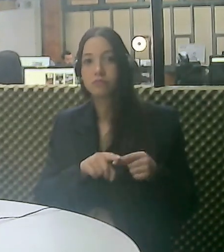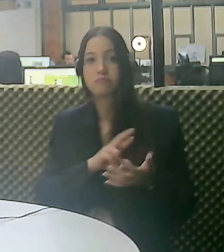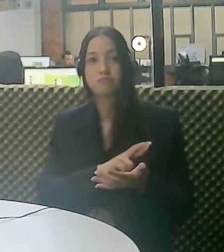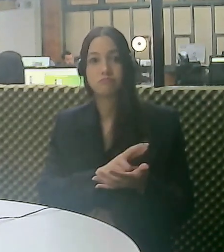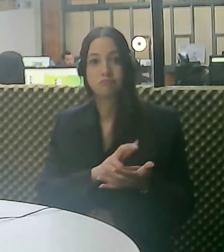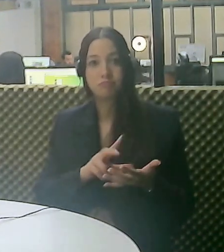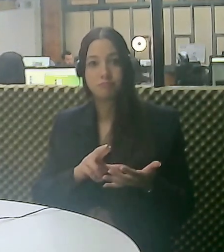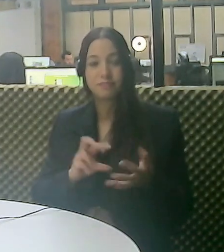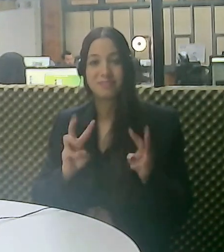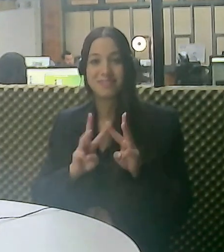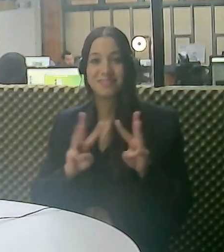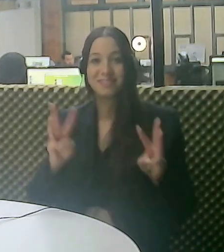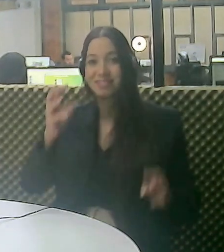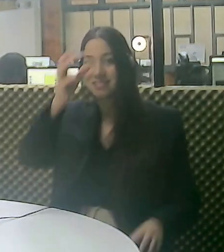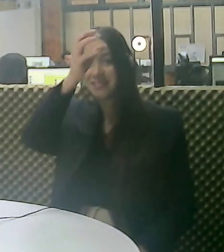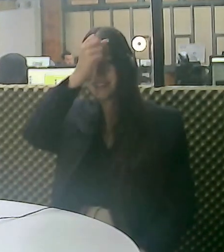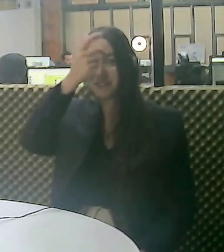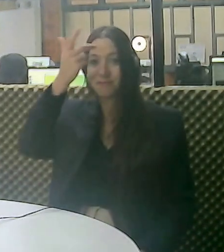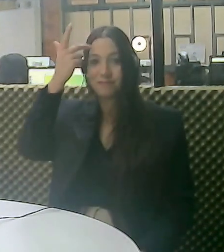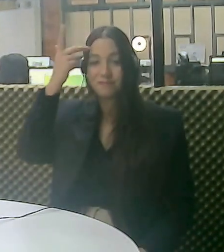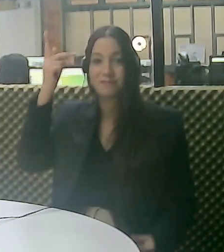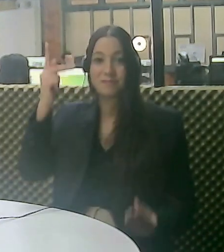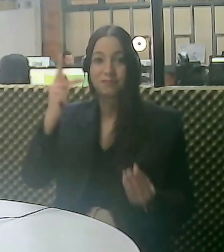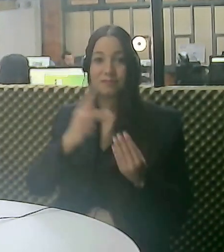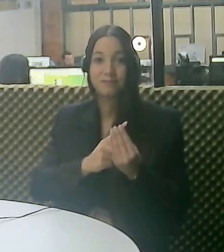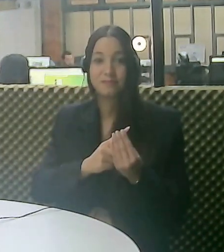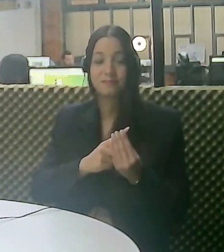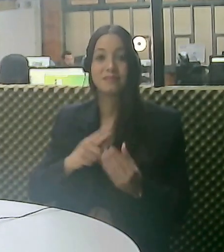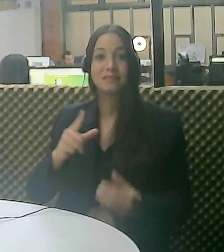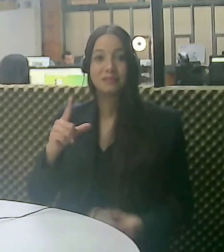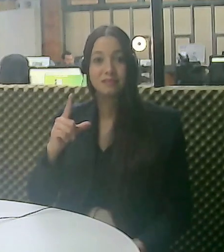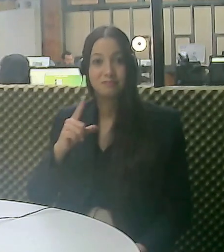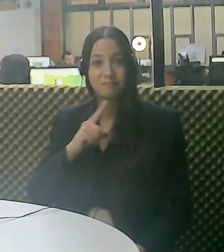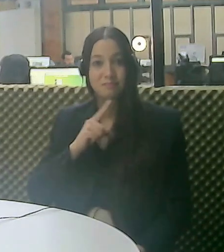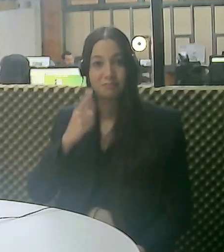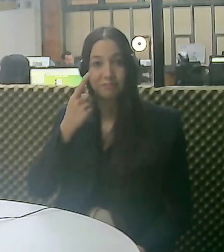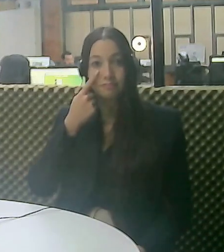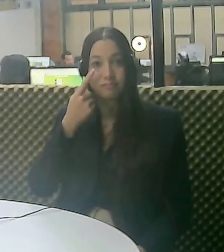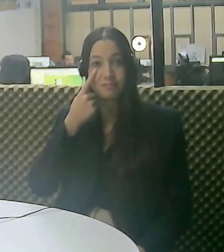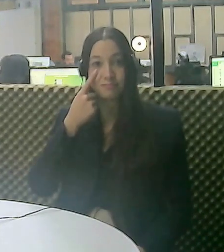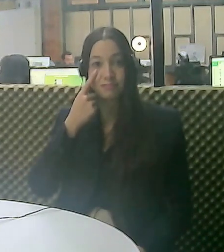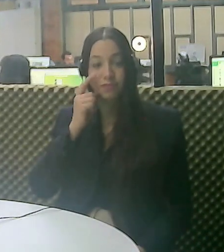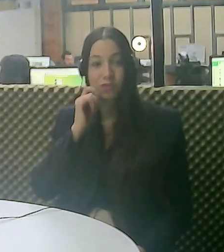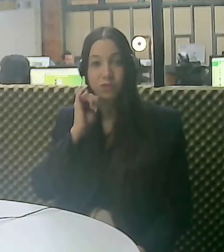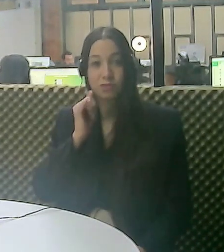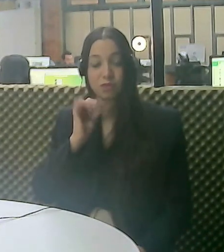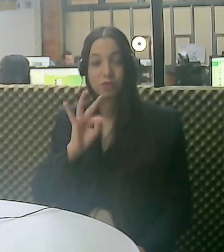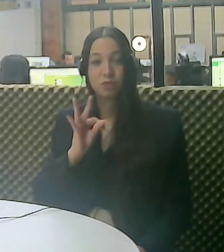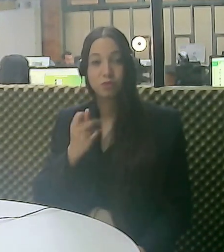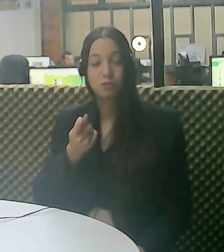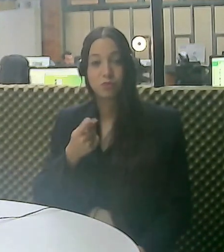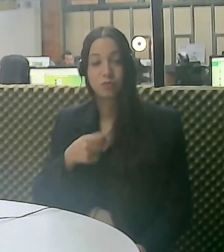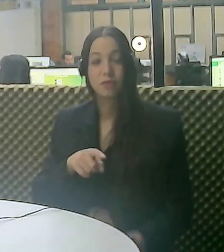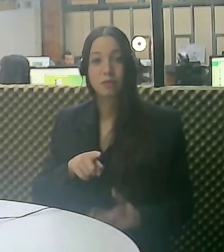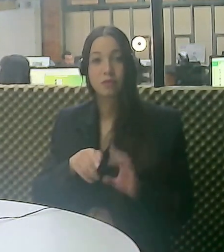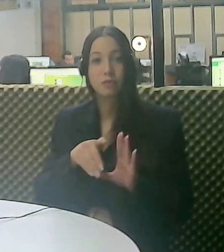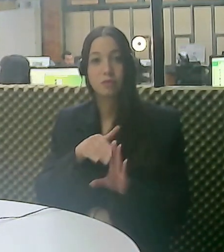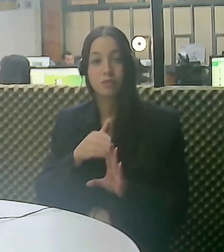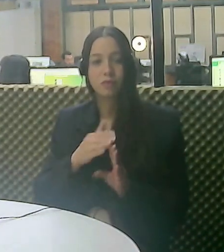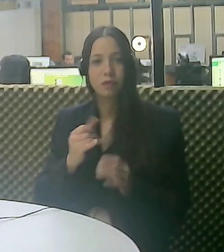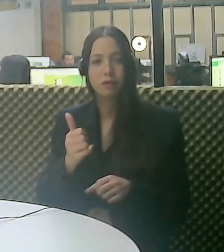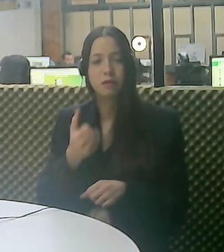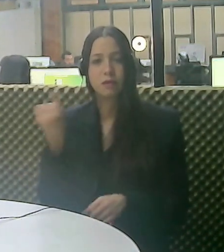Lá no portal da Prefeitura, na página do PROCON, você vai conferir todas essas dicas, mas uma delas, e acho que uma das